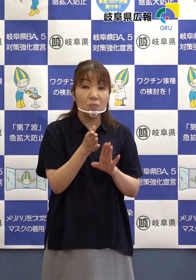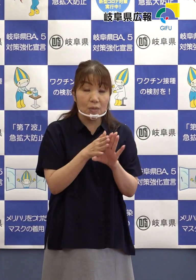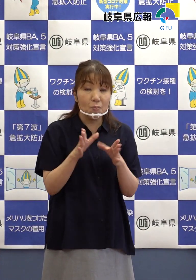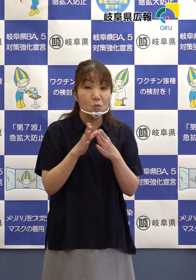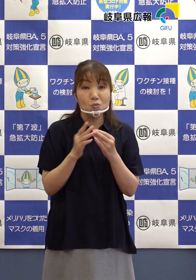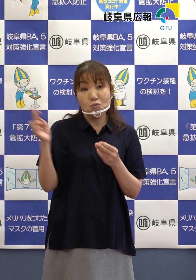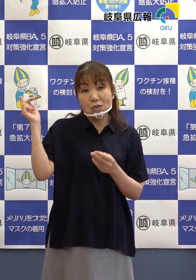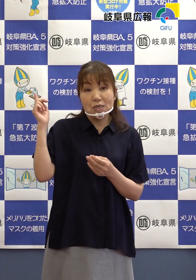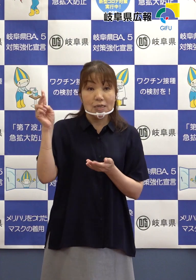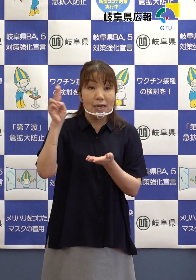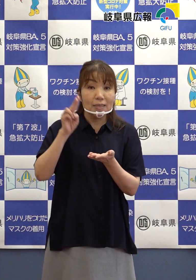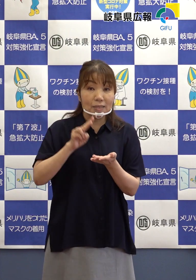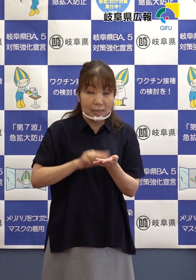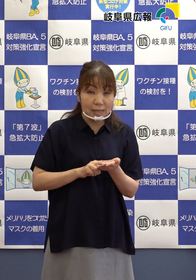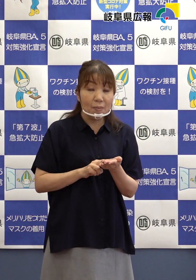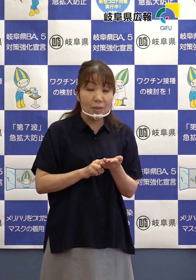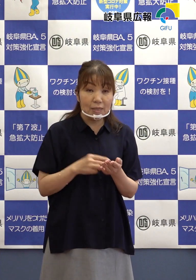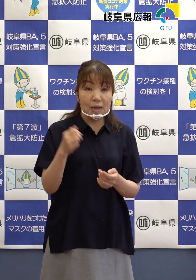later